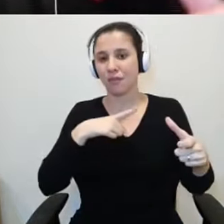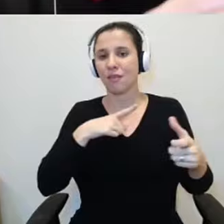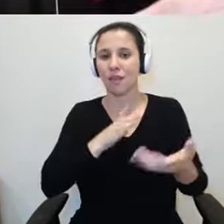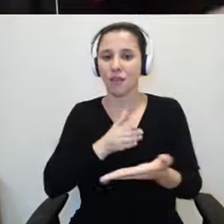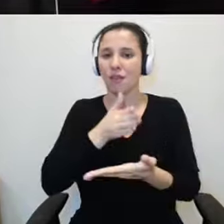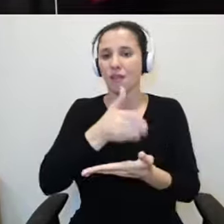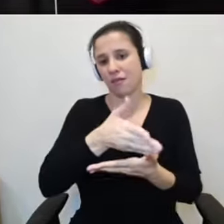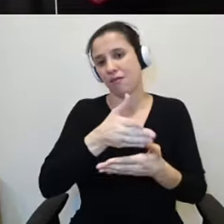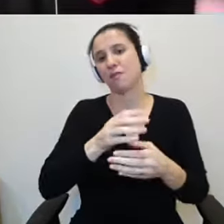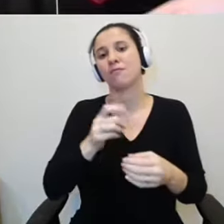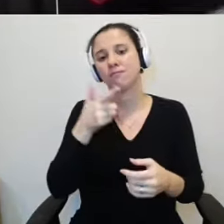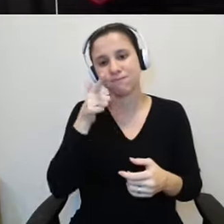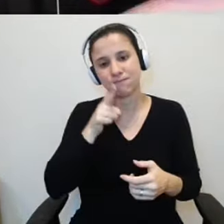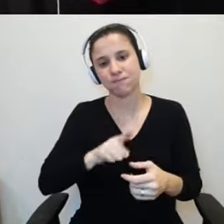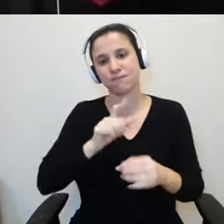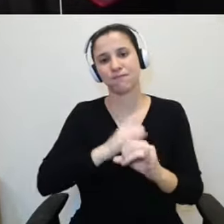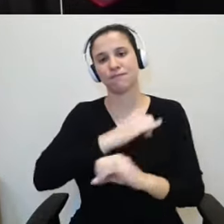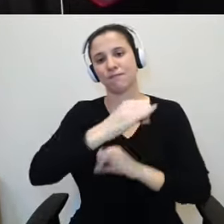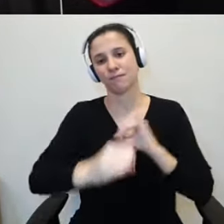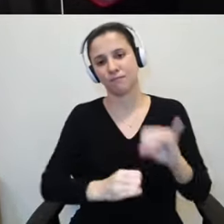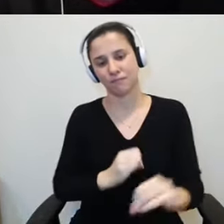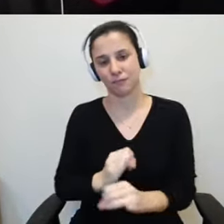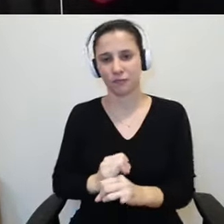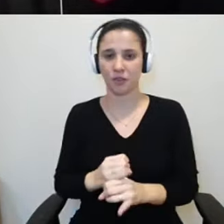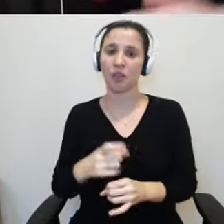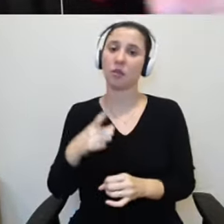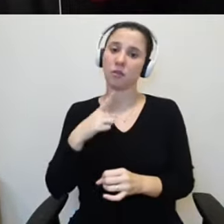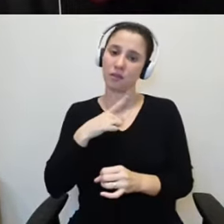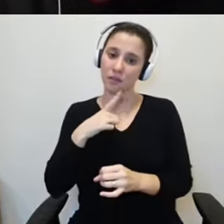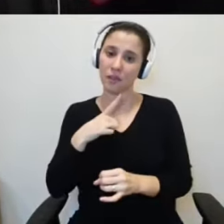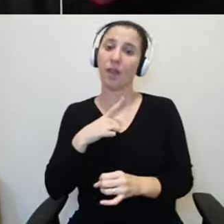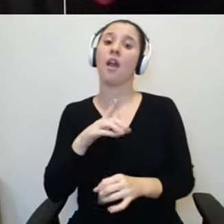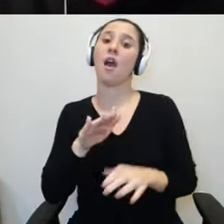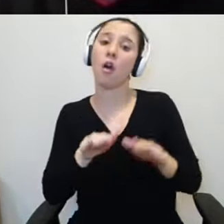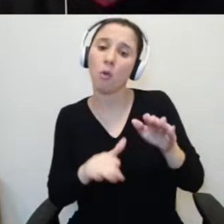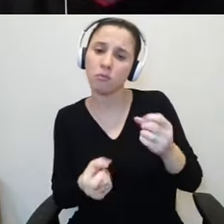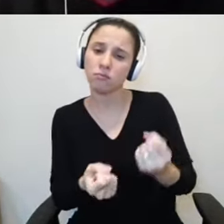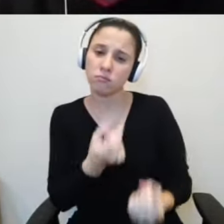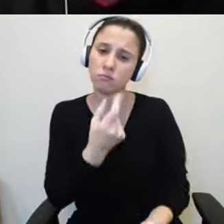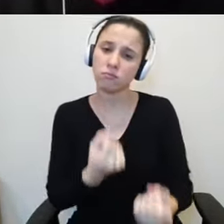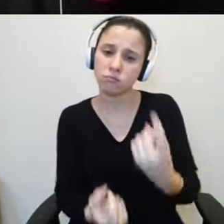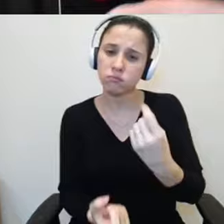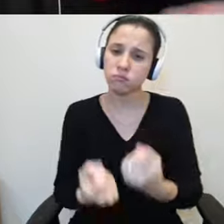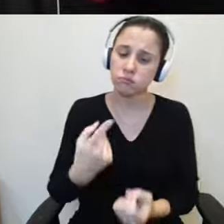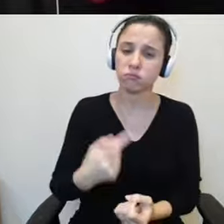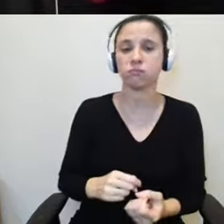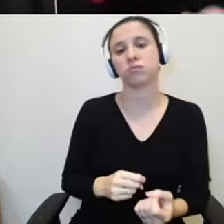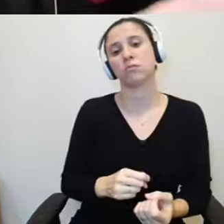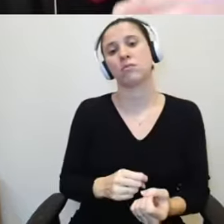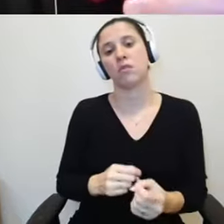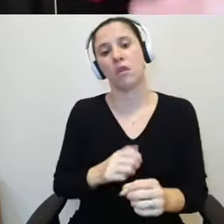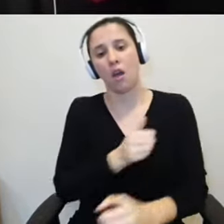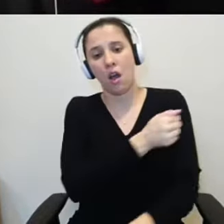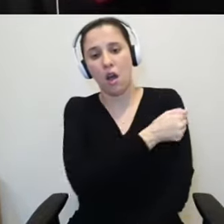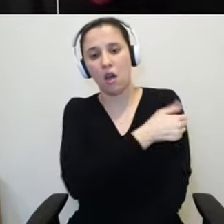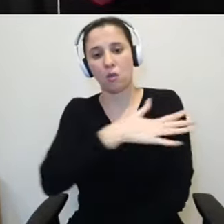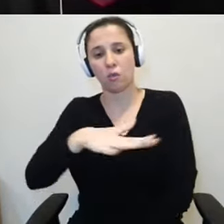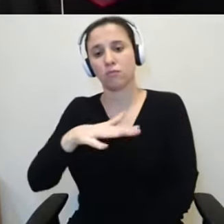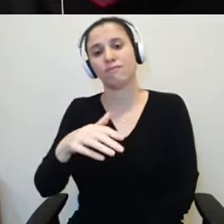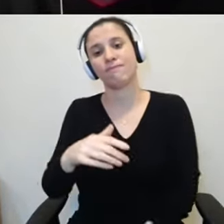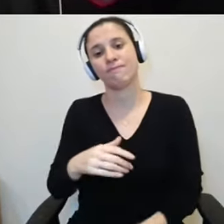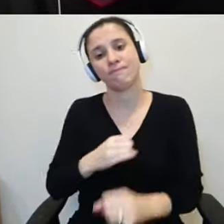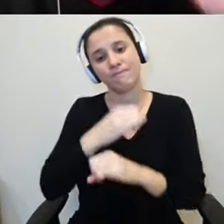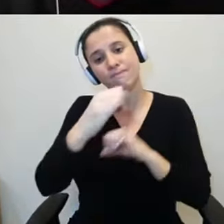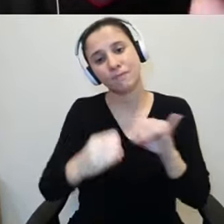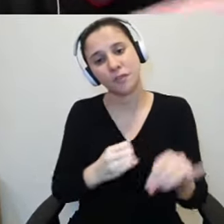vai realmente tomar ações necessárias para viabilizar uma melhor internet para esse estudante. Aquele estudante, por exemplo, que não tem